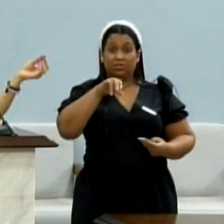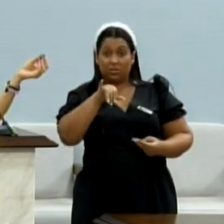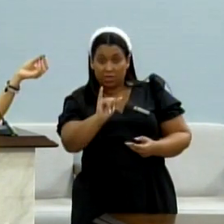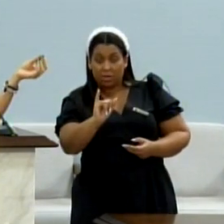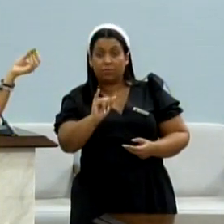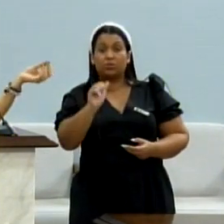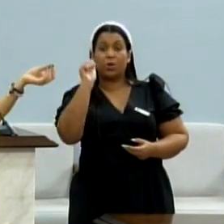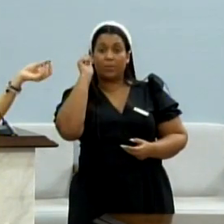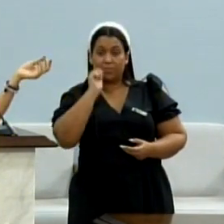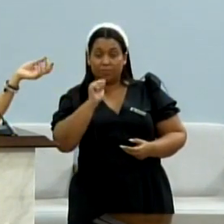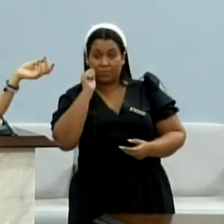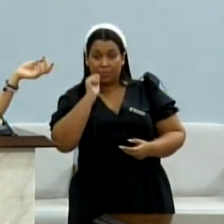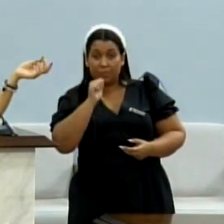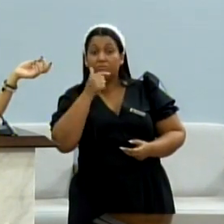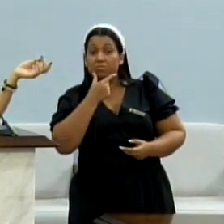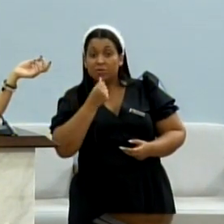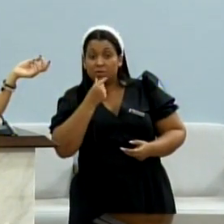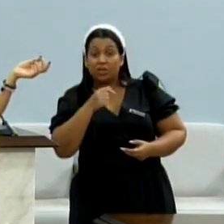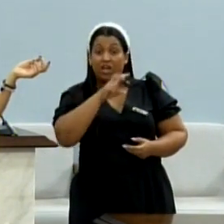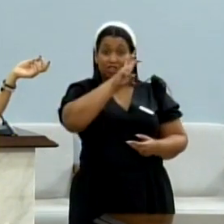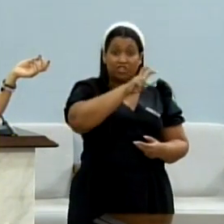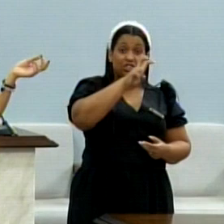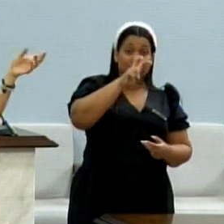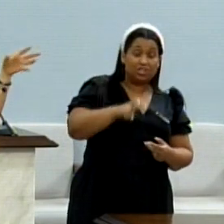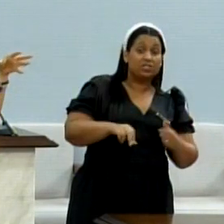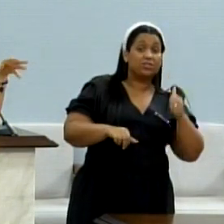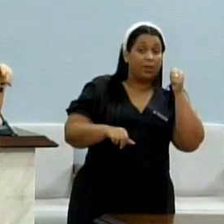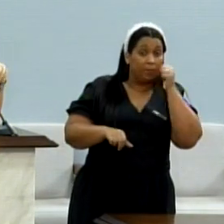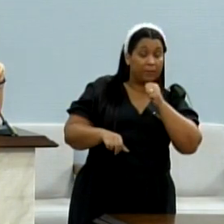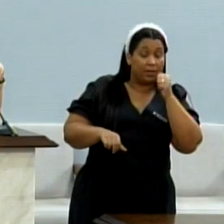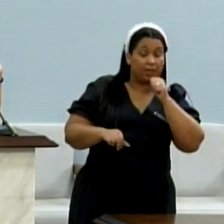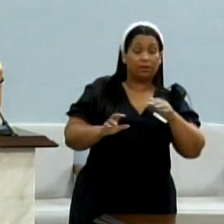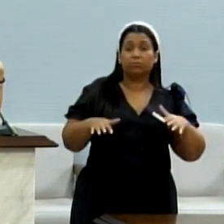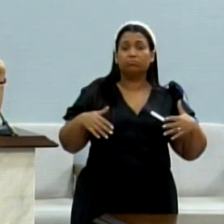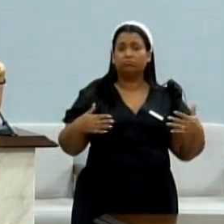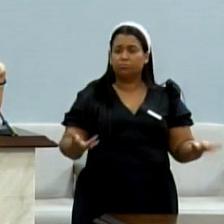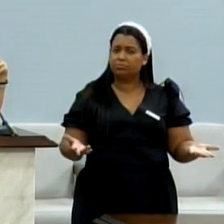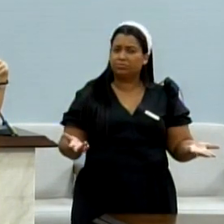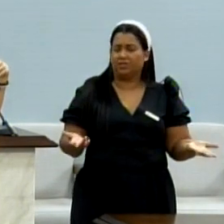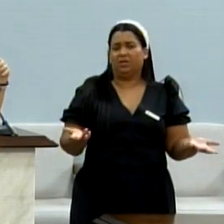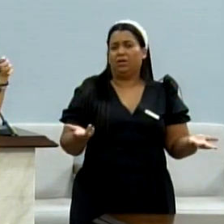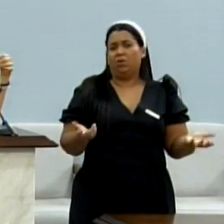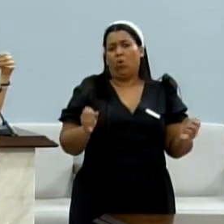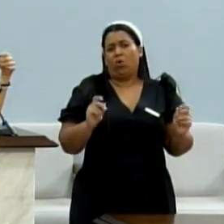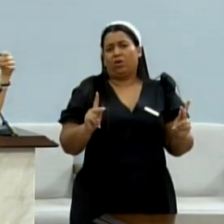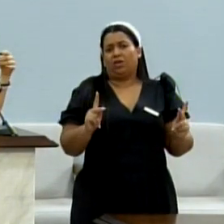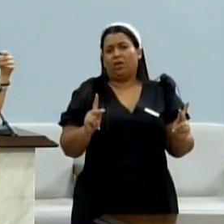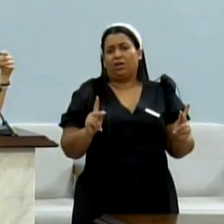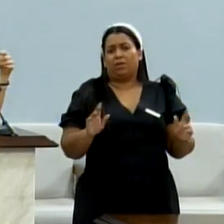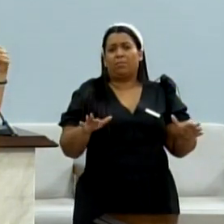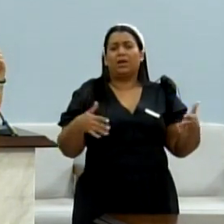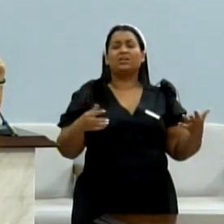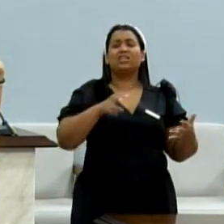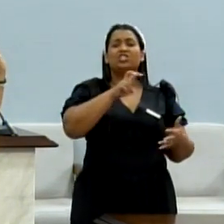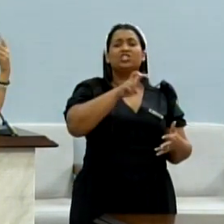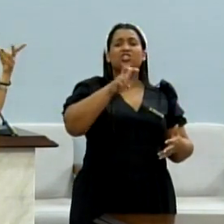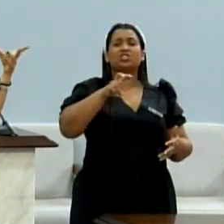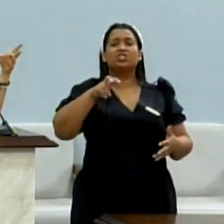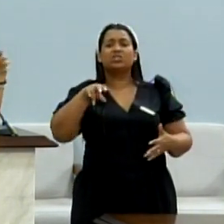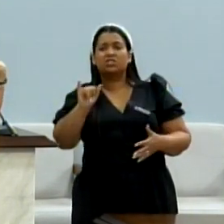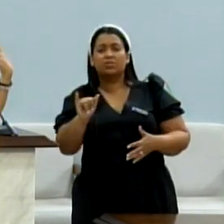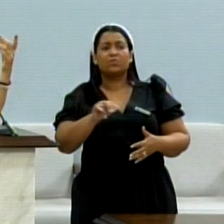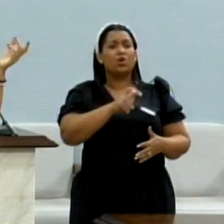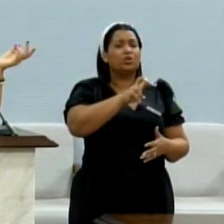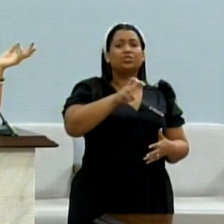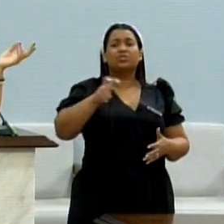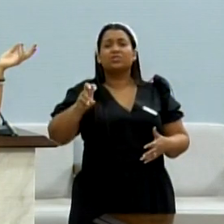como menina, menino. Se for XX, como menina. Aí, eu peguei e falei, tá, mas se ele for XXY ou